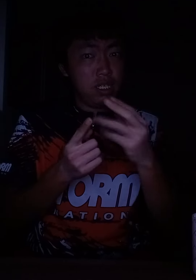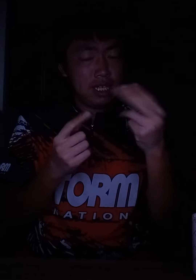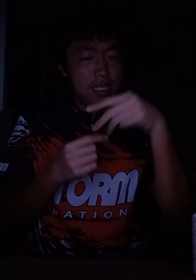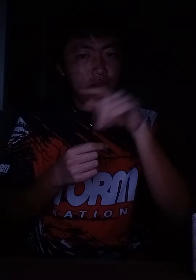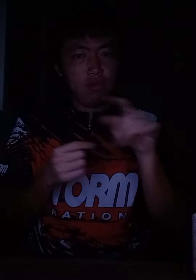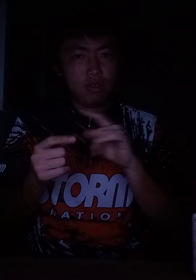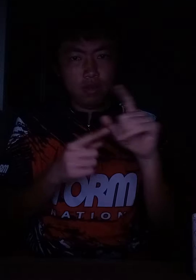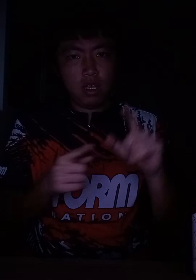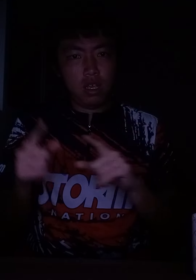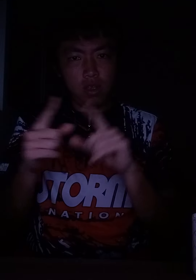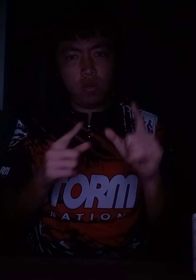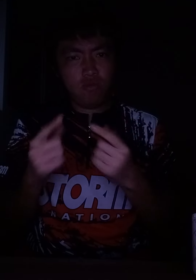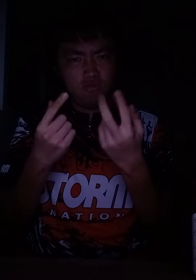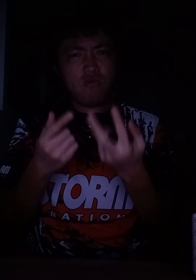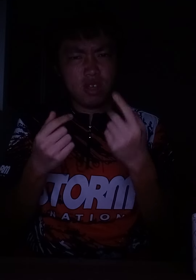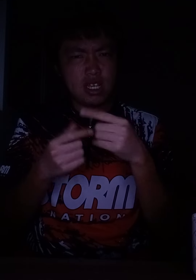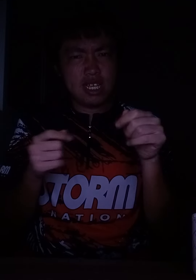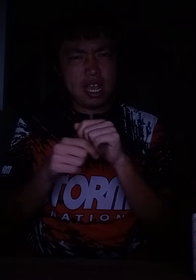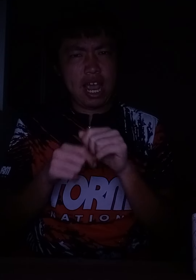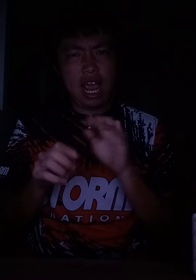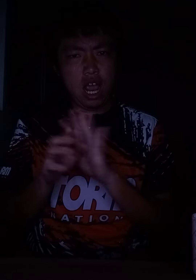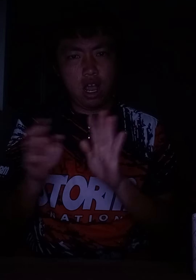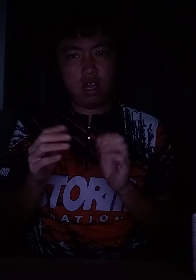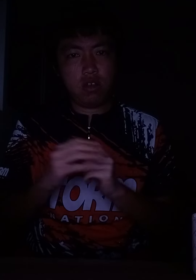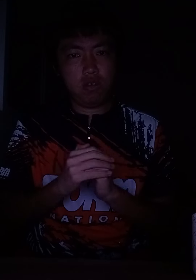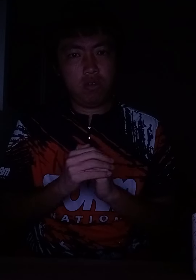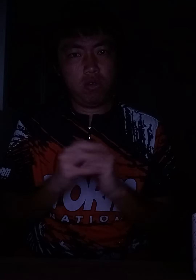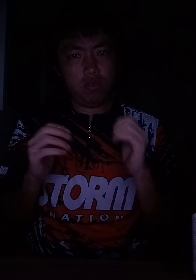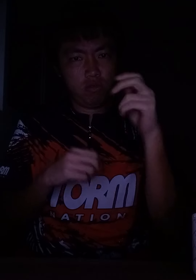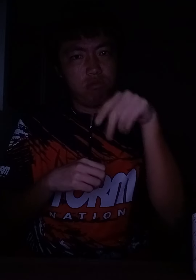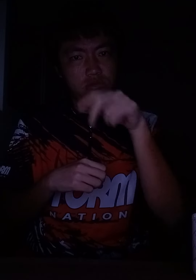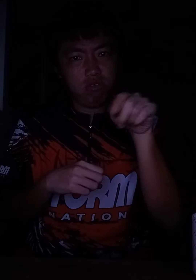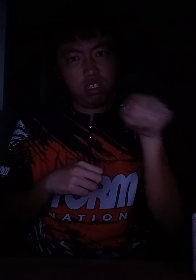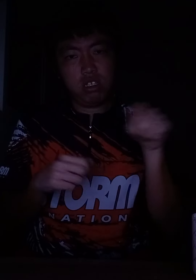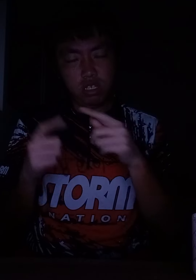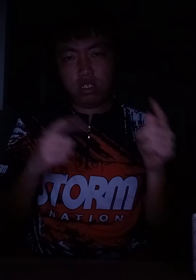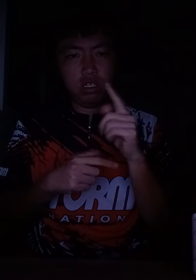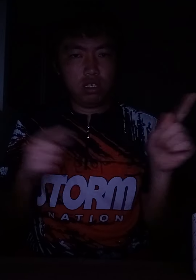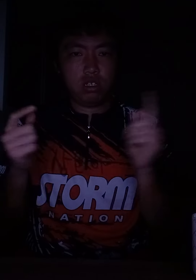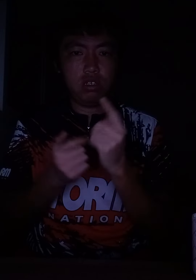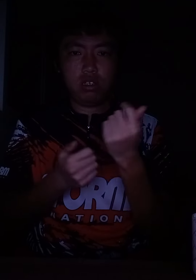벌어졌을 때에 물론 뭐 체포라는 건 아니지만은 사후 조치를 좀 느슨하게 하지 않았나 그 생각이 듭니다.